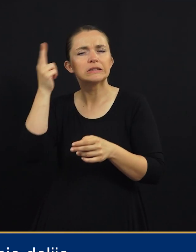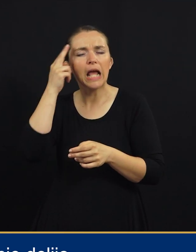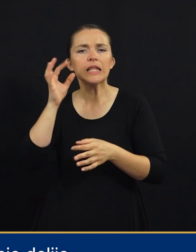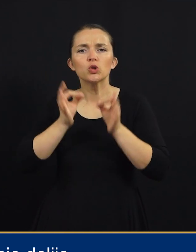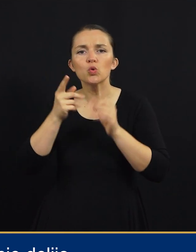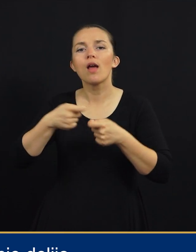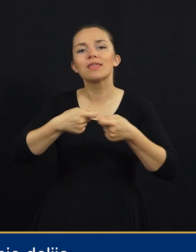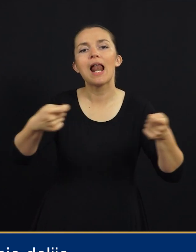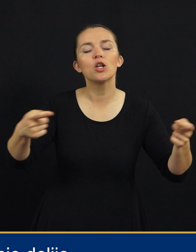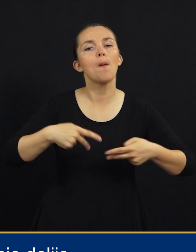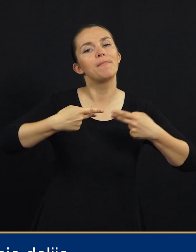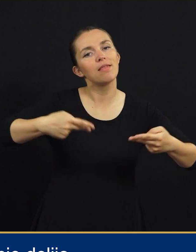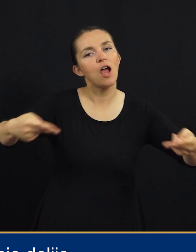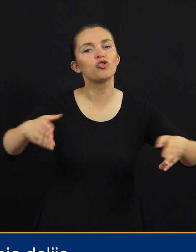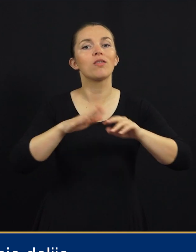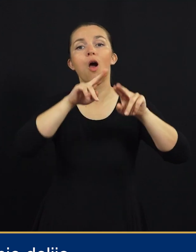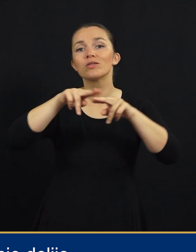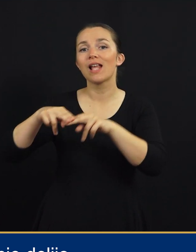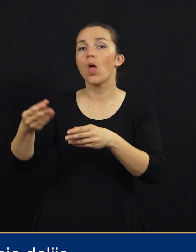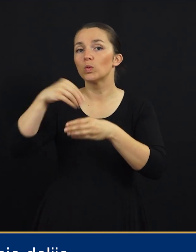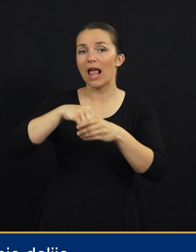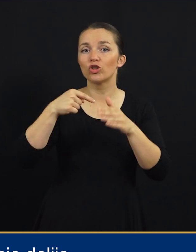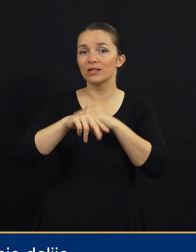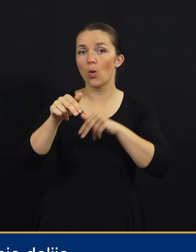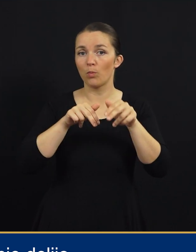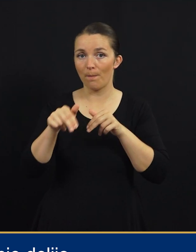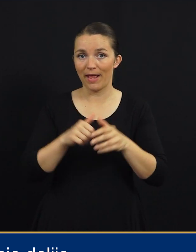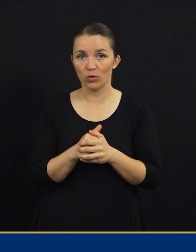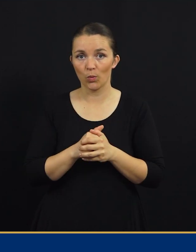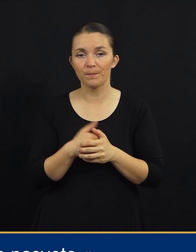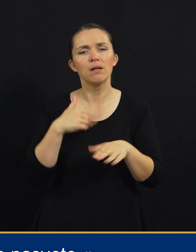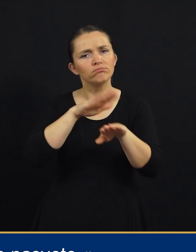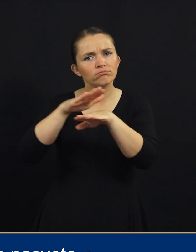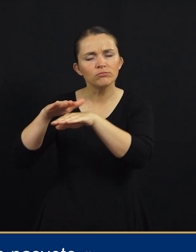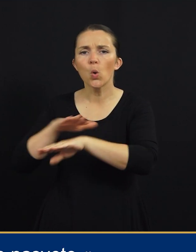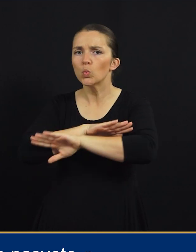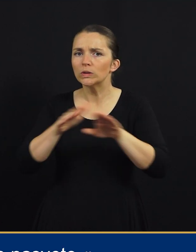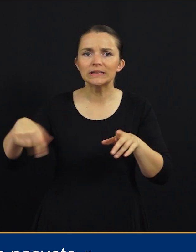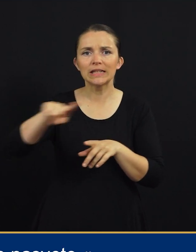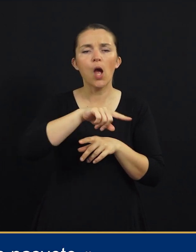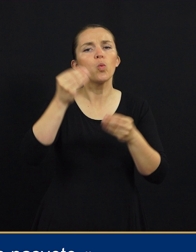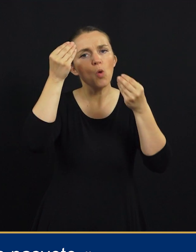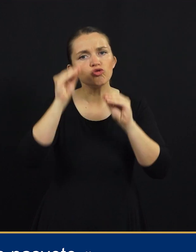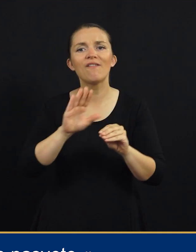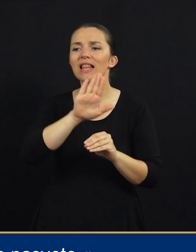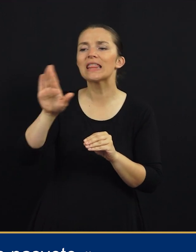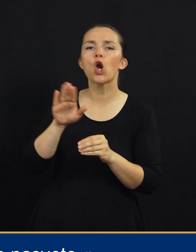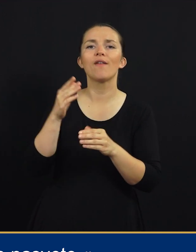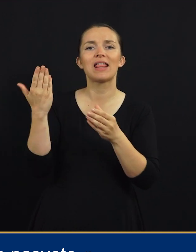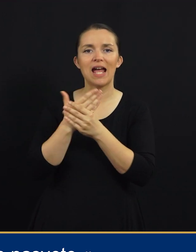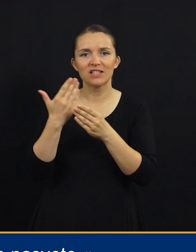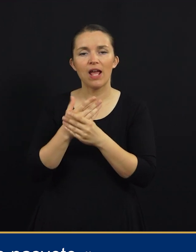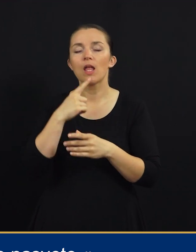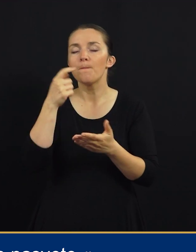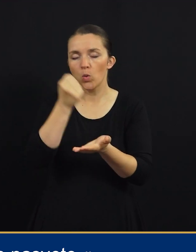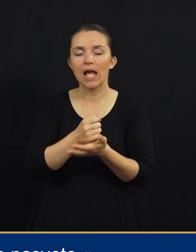in izkušnje delijo in prenašajo na ostale udeležence v prometu. Apeliram na vse, upoštevajte njihove